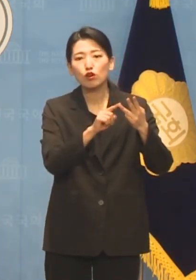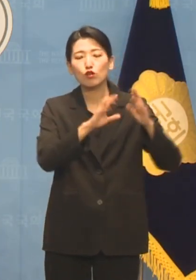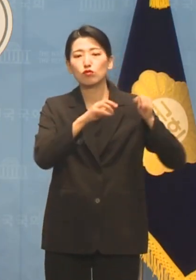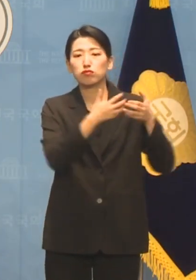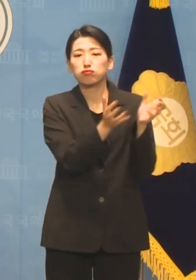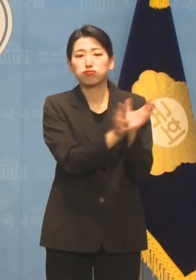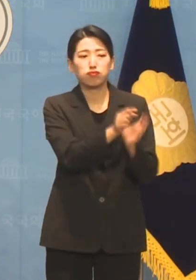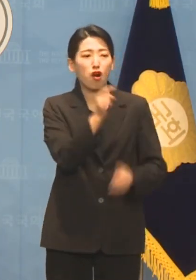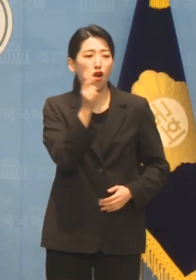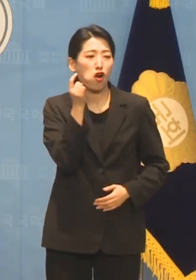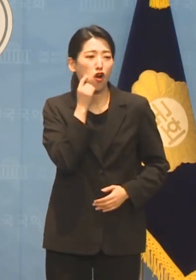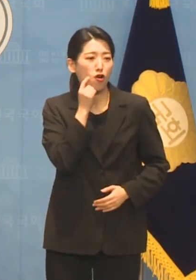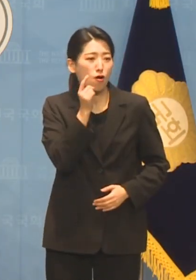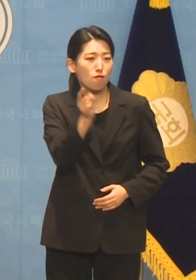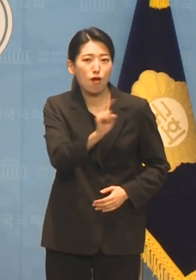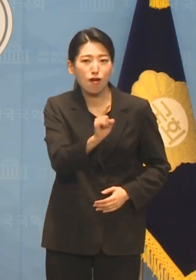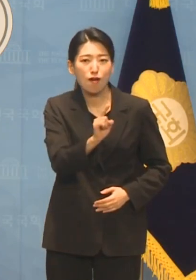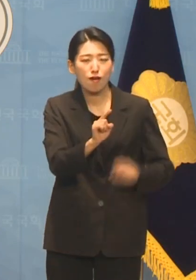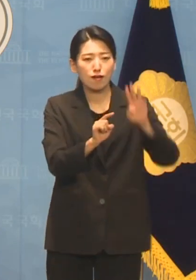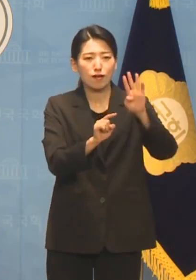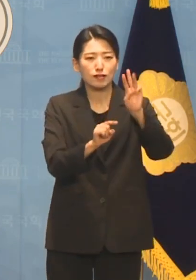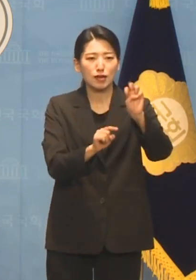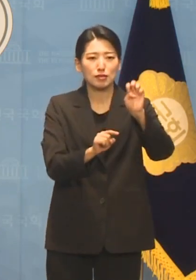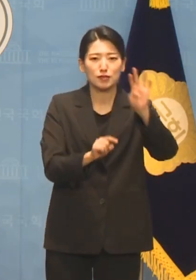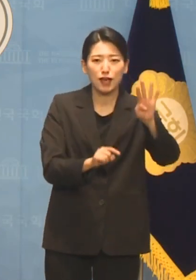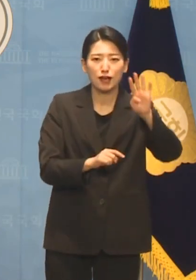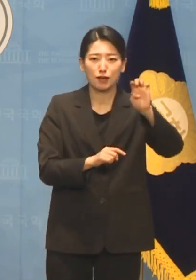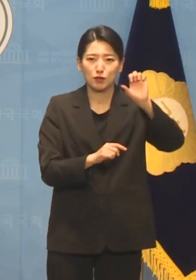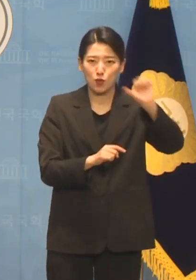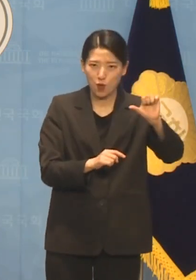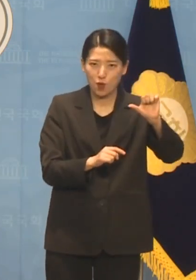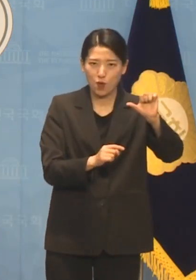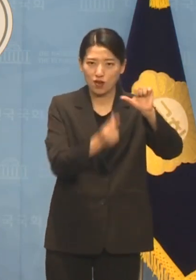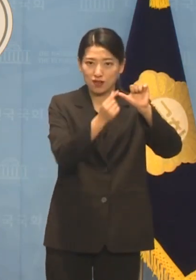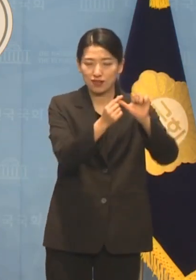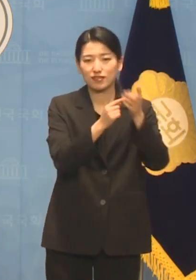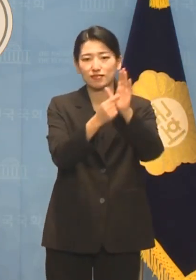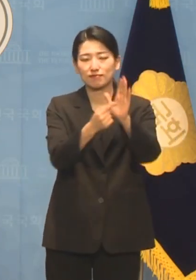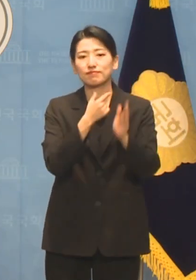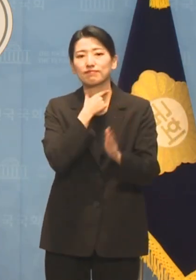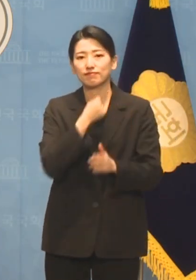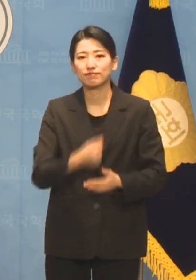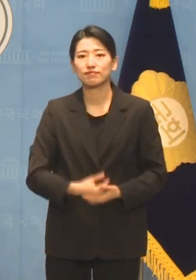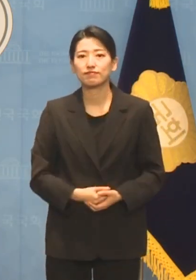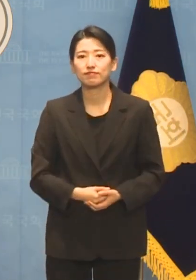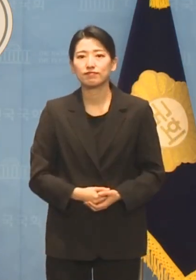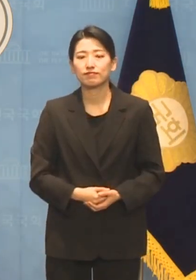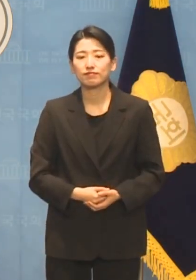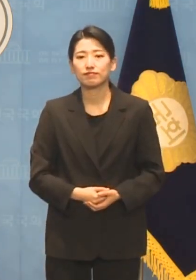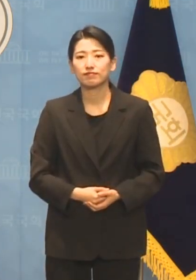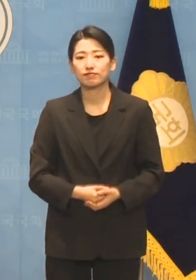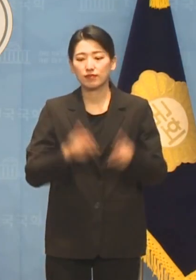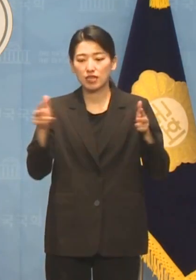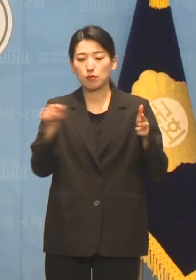34, 35탄 발표 순으로 진행하겠습니다. 먼저 2월 21일부터 2월